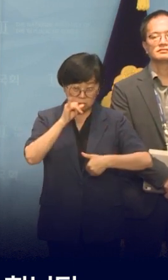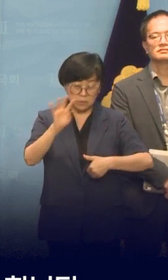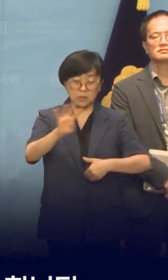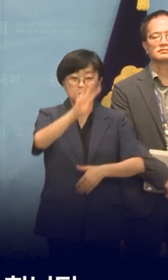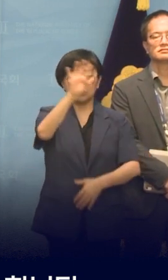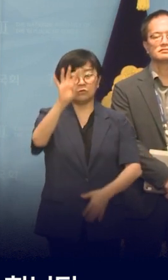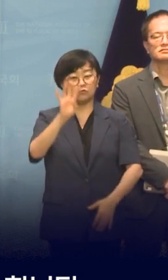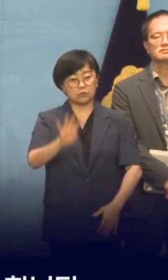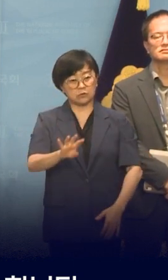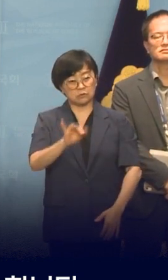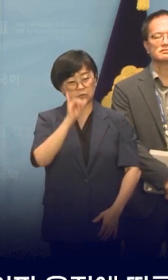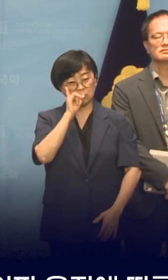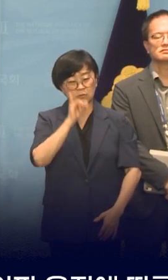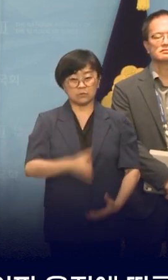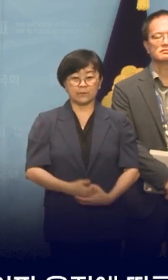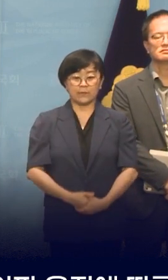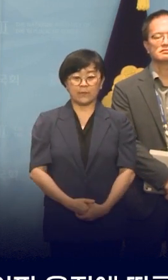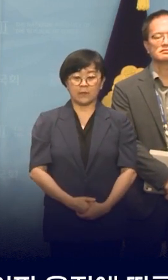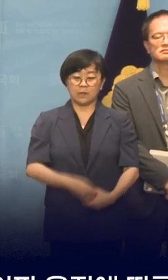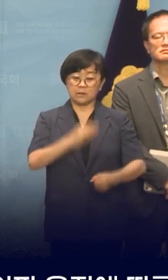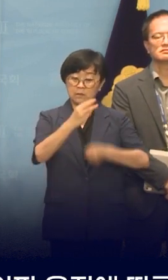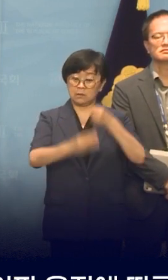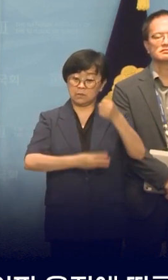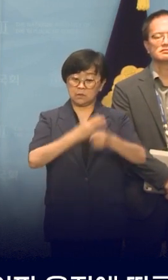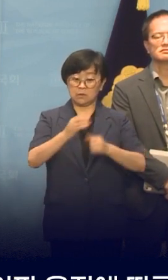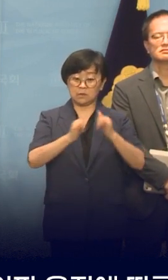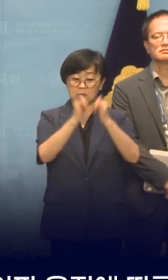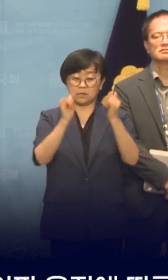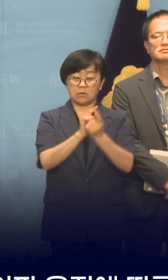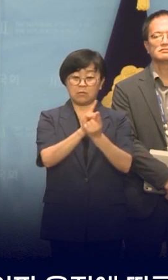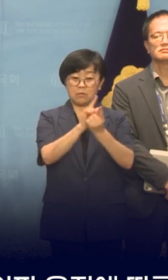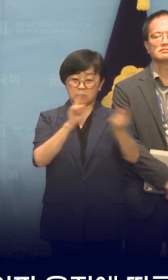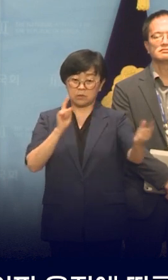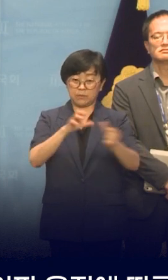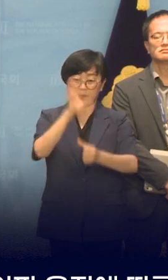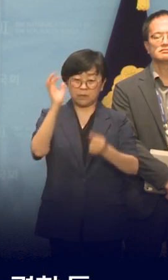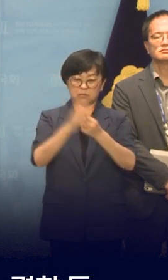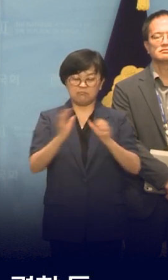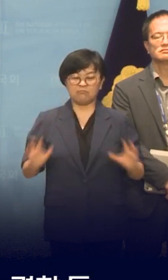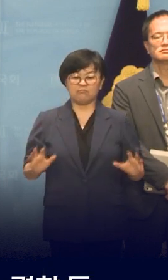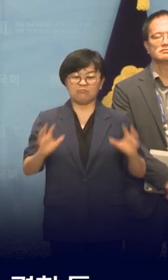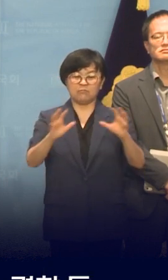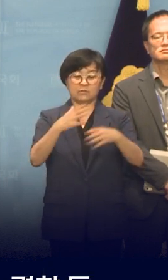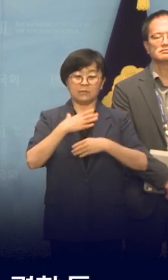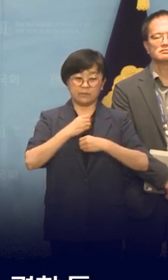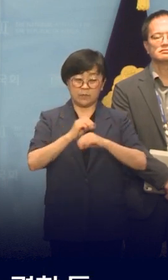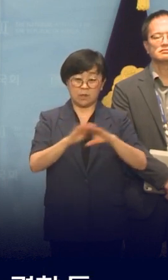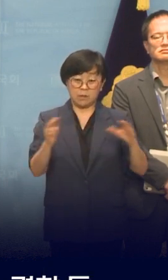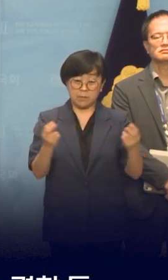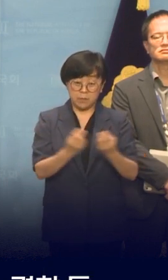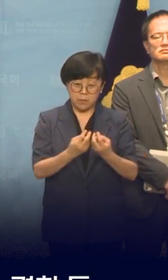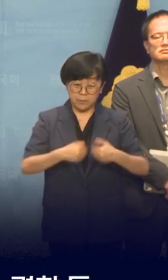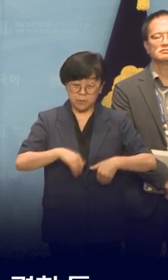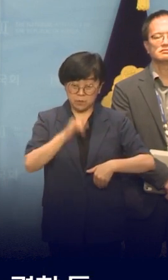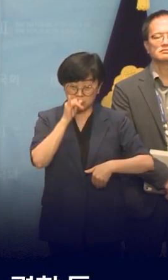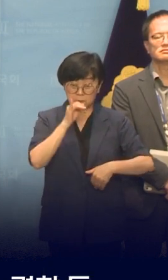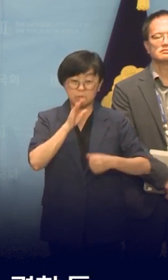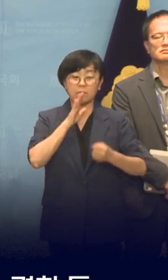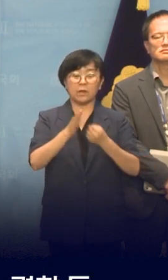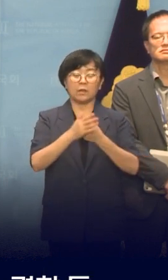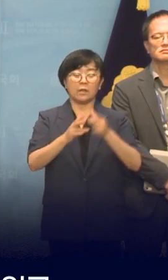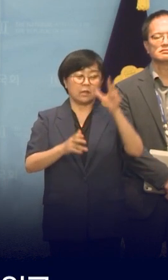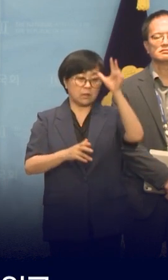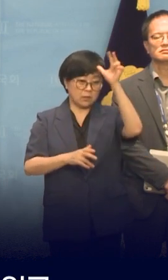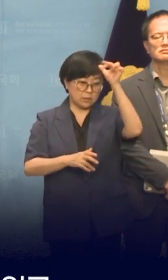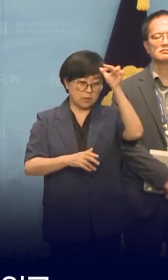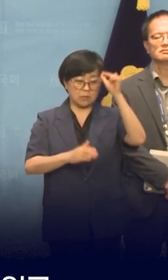의문이 들기도 합니다 3년만에 사회적 거리두기 해제로 임파 운집에 따른 안전대책 마련이 필요하다는